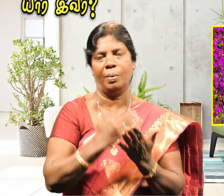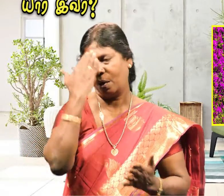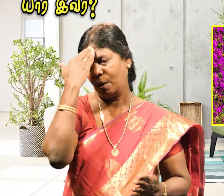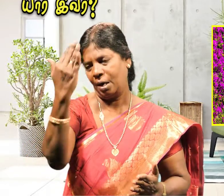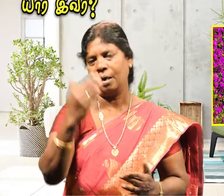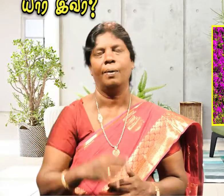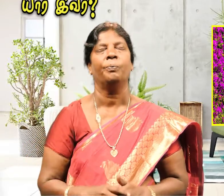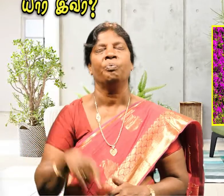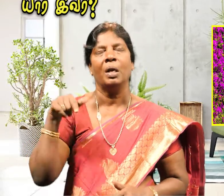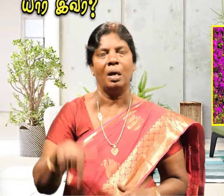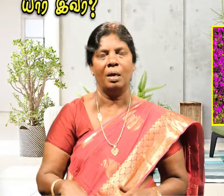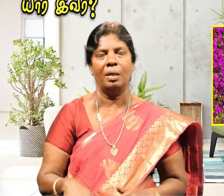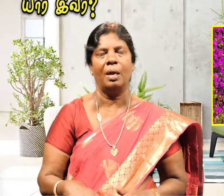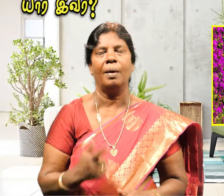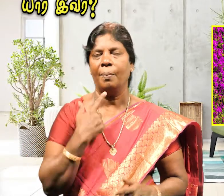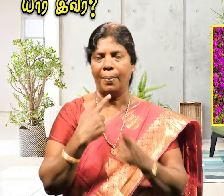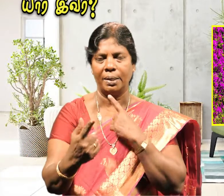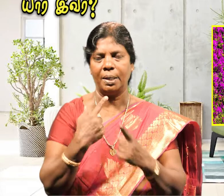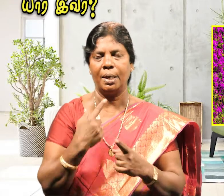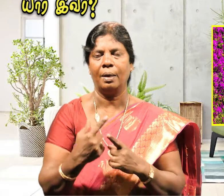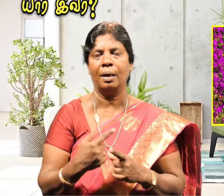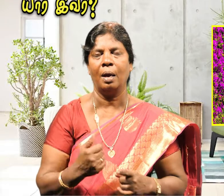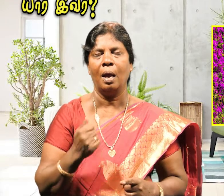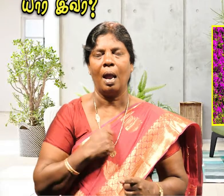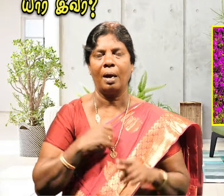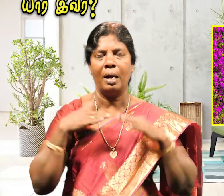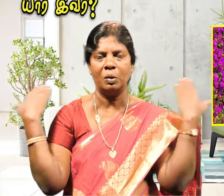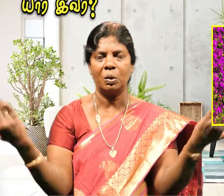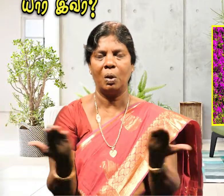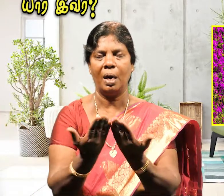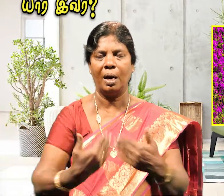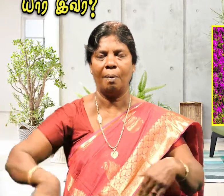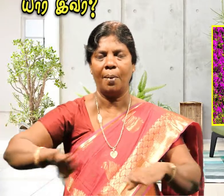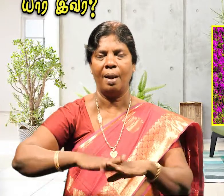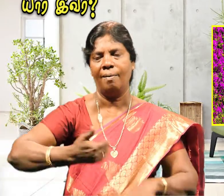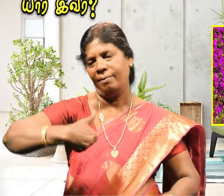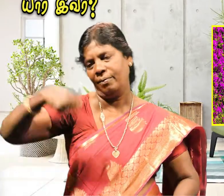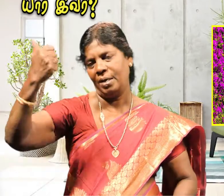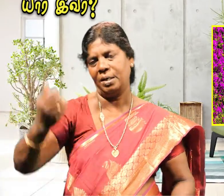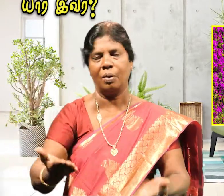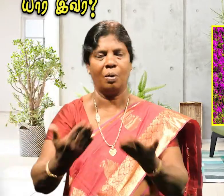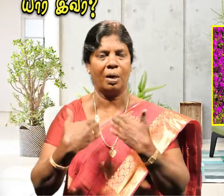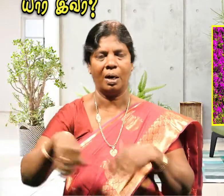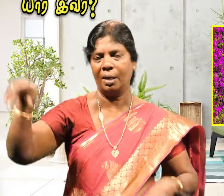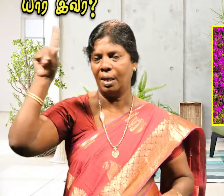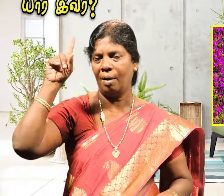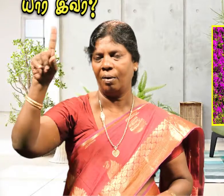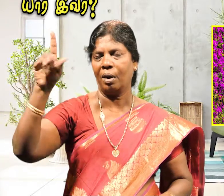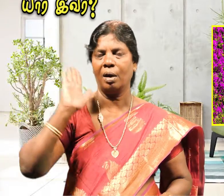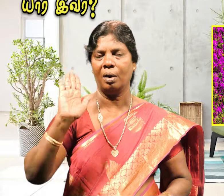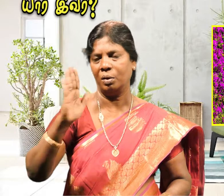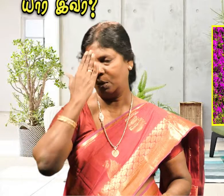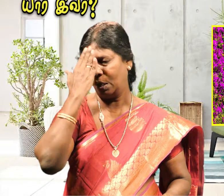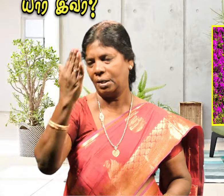நன்றி செலுத்துகிறோம். நீர் எங்களோடு கூட பேசினீர். எங்கள் சூழ்நிலைகளின் மேல் நீர் எங்களுக்கு வெற்றி அளிக்கிற